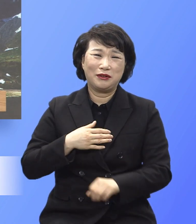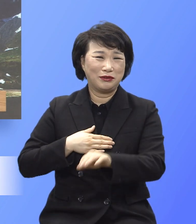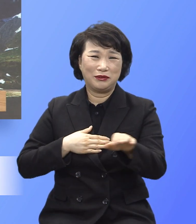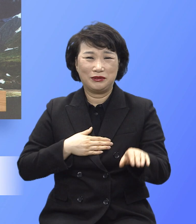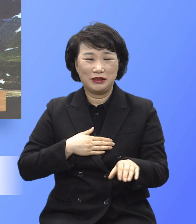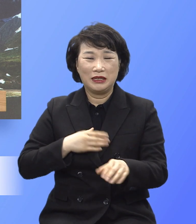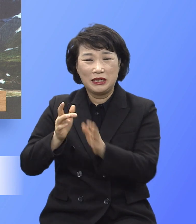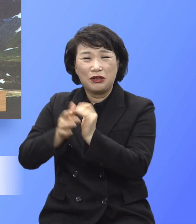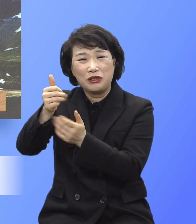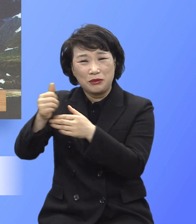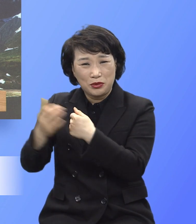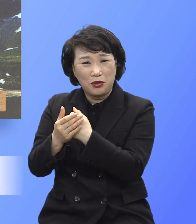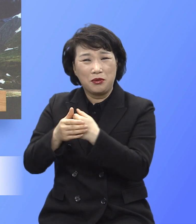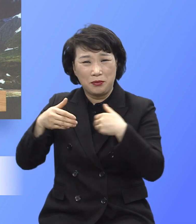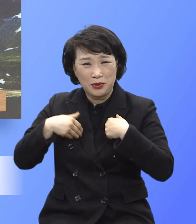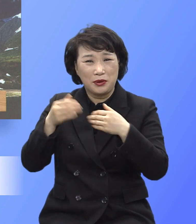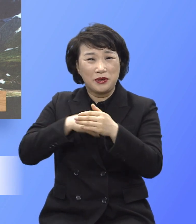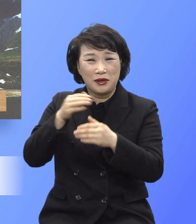없기 때문에